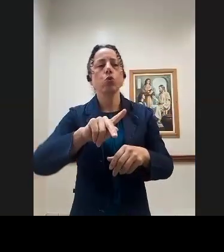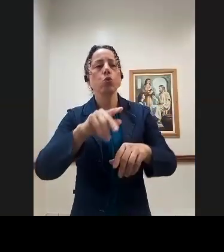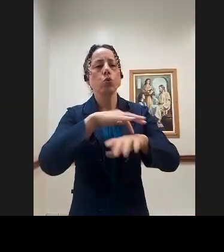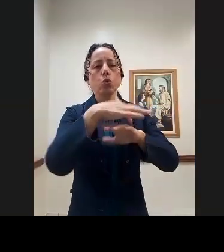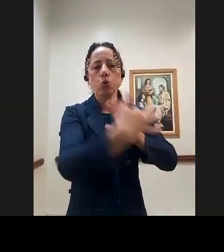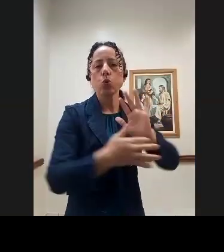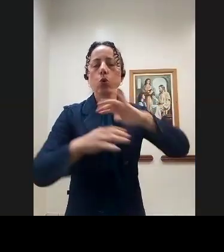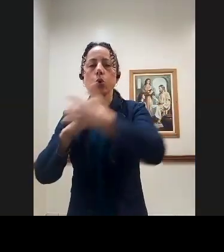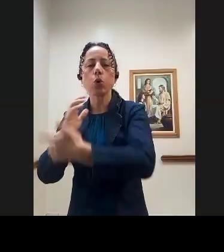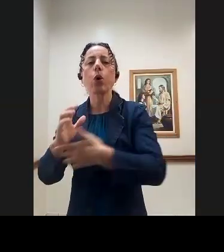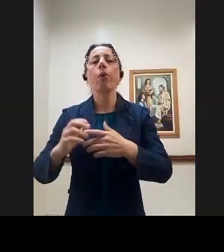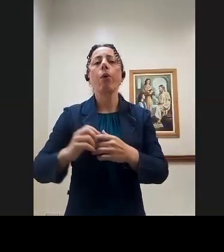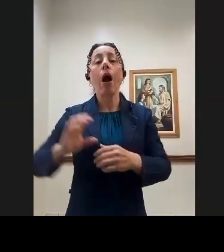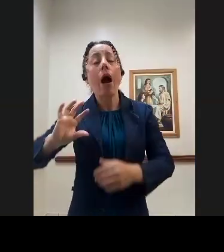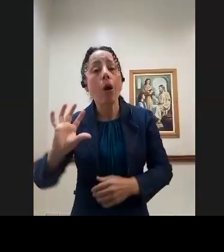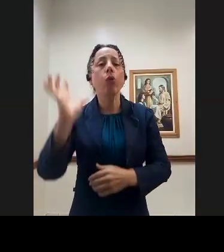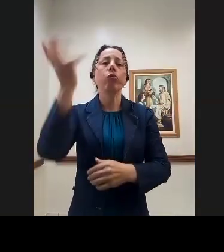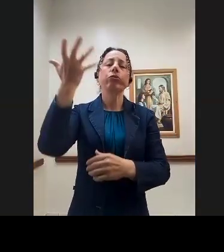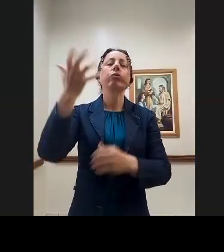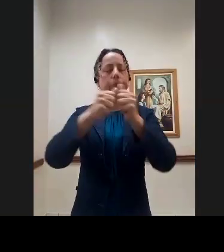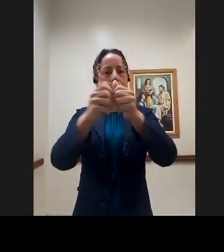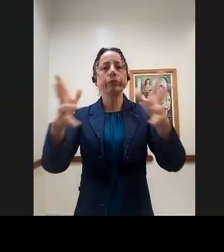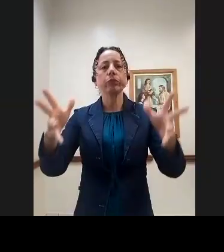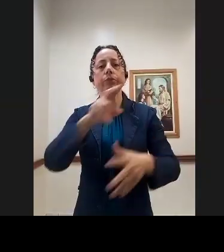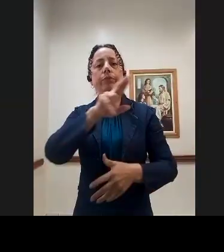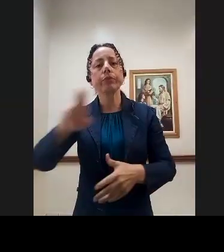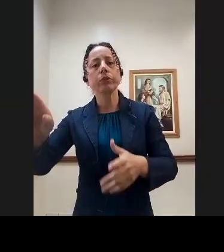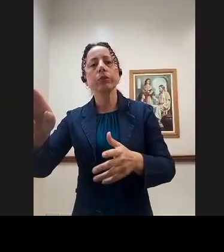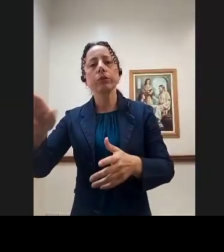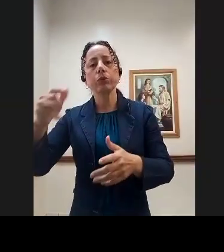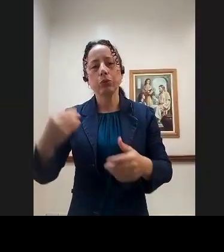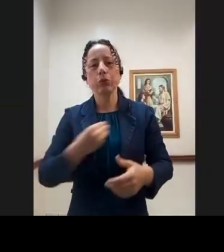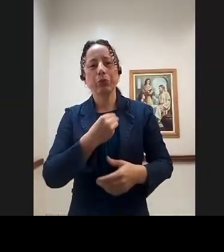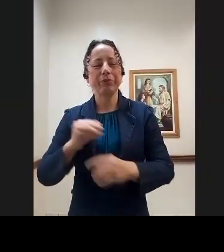do amor do Salvador Jesus Cristo. Em nome de Jesus Cristo. Amém.